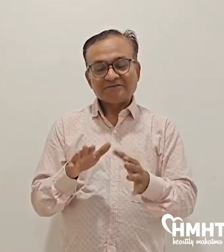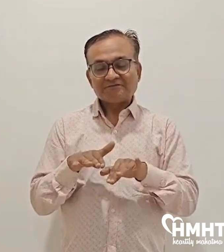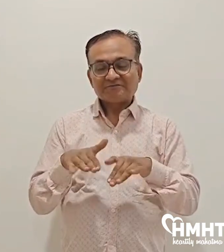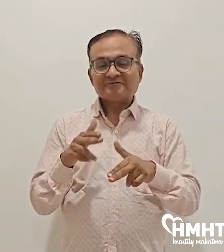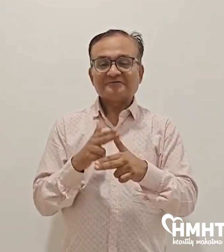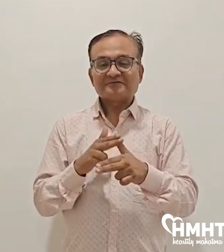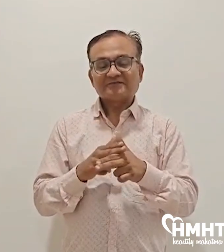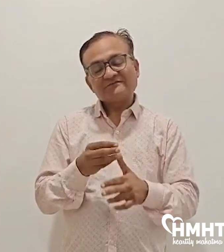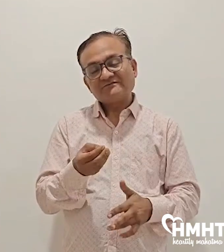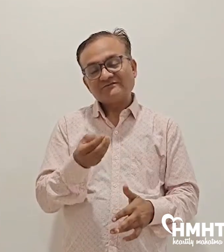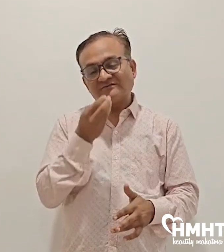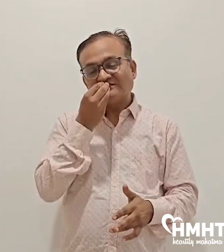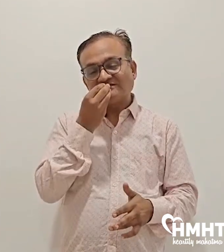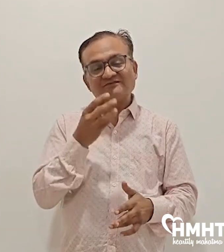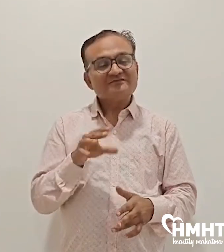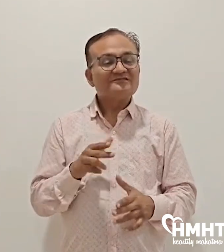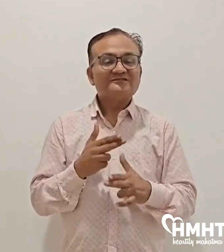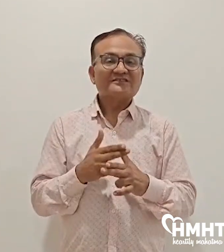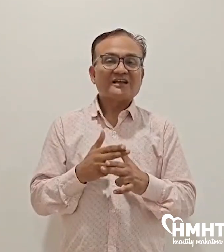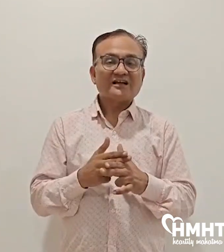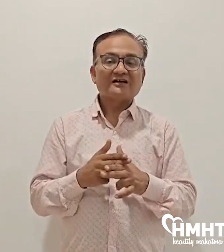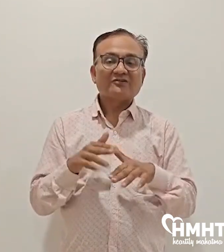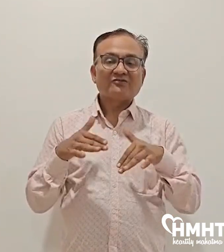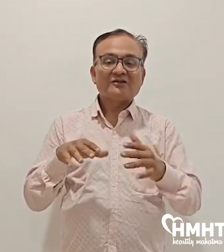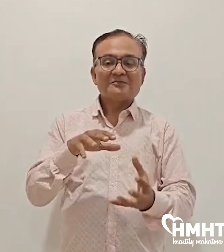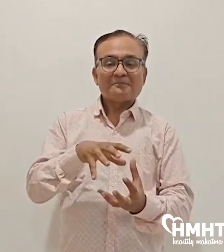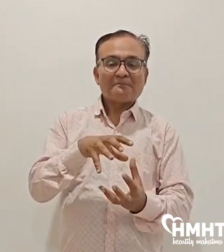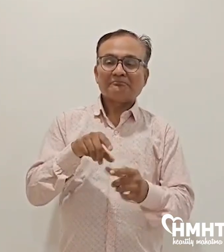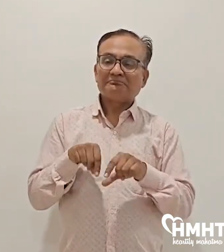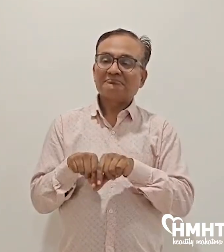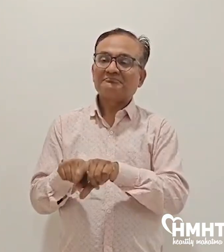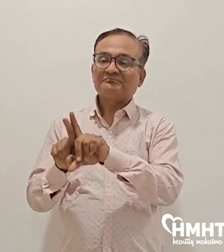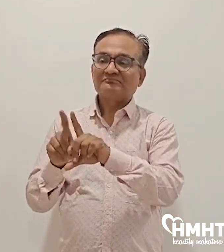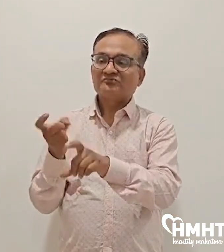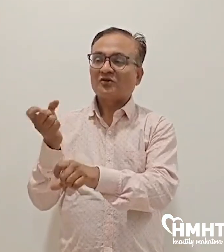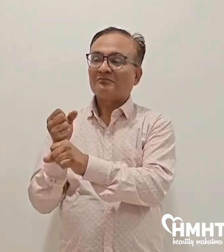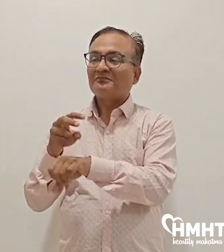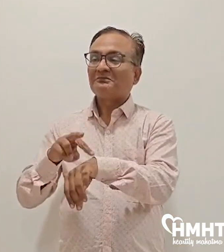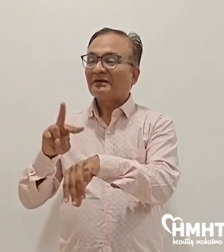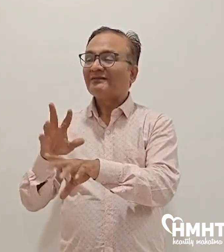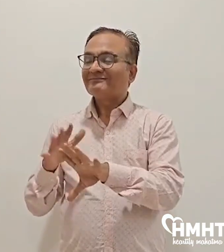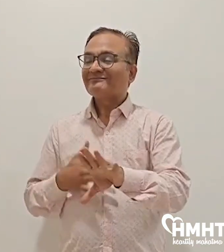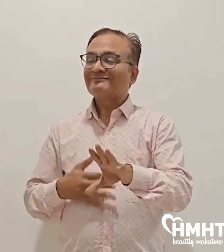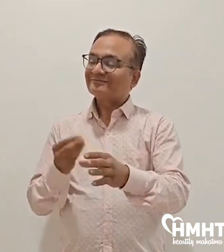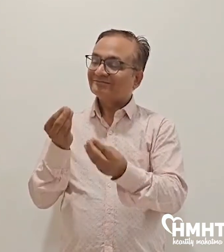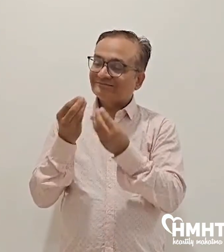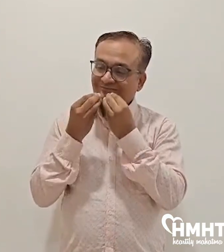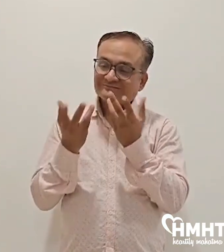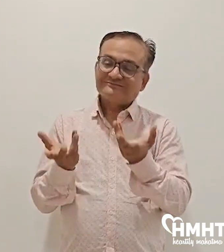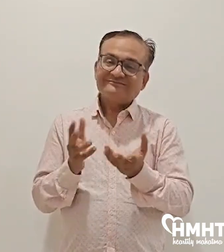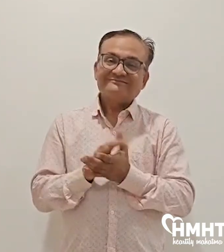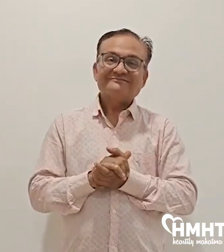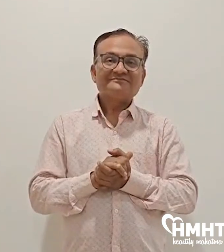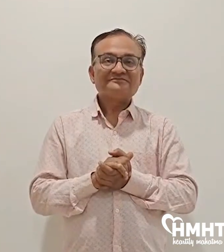જય પછી સચિદાનંદ. કોઈ વખત ઘરેથી ના લઈ ગયા તો બ્રેડ ઉપર બ્રેડ ને જામ છે કે ટોસ્ટ ને ટી